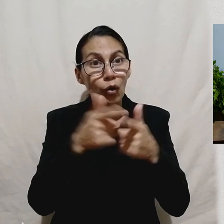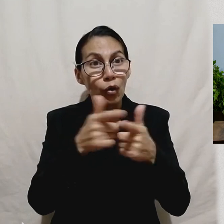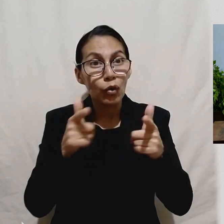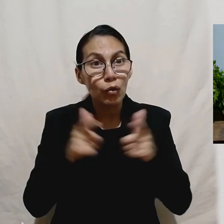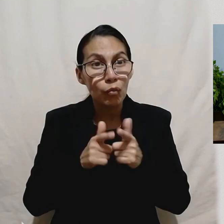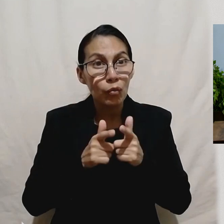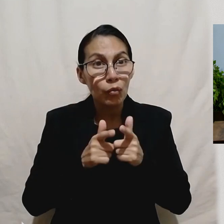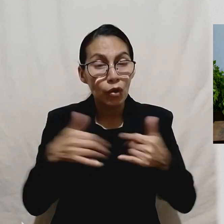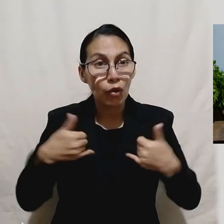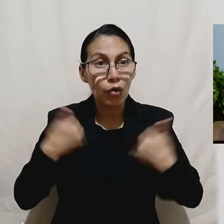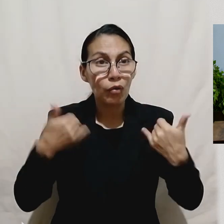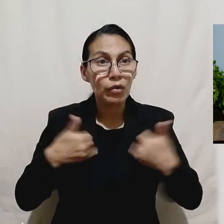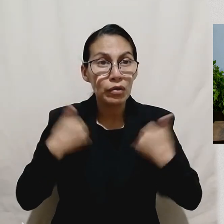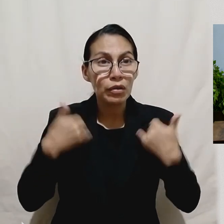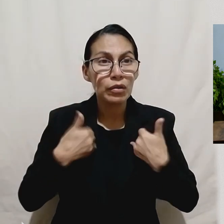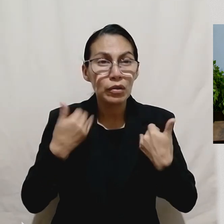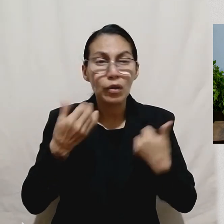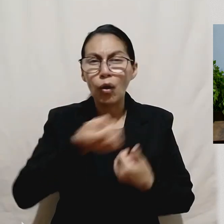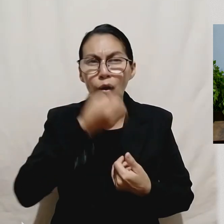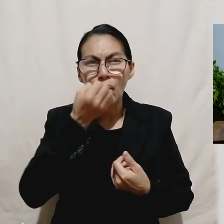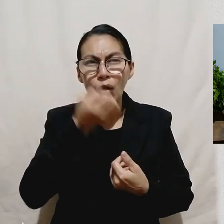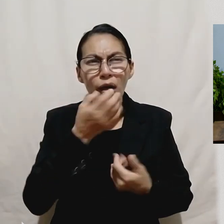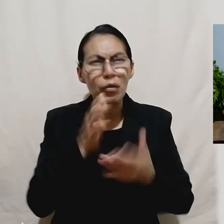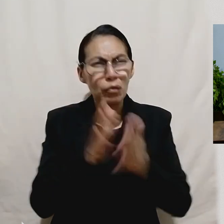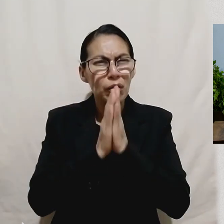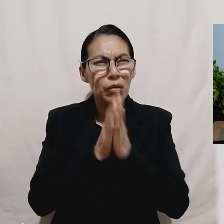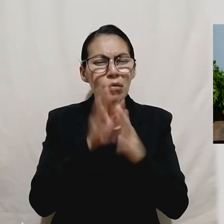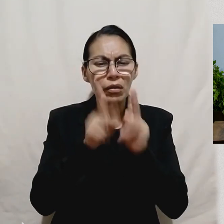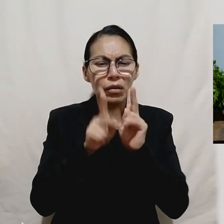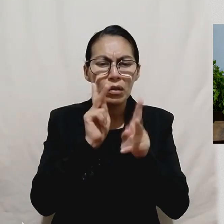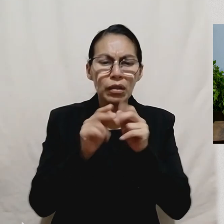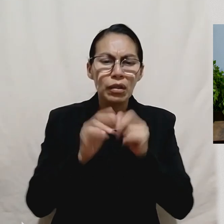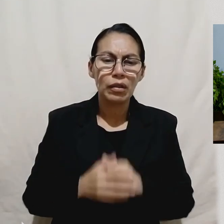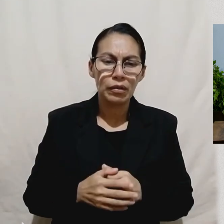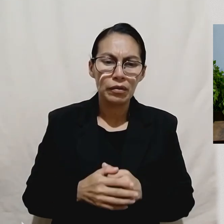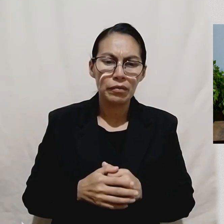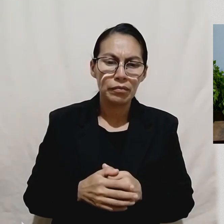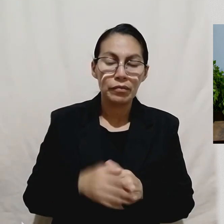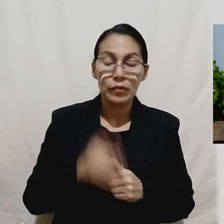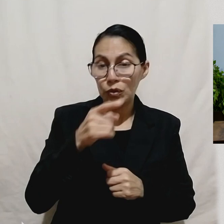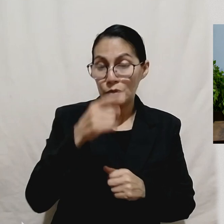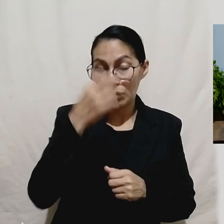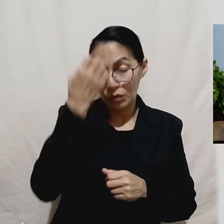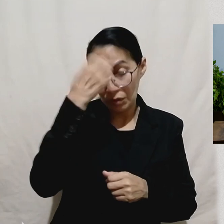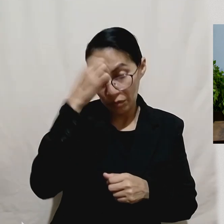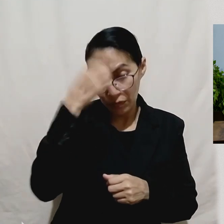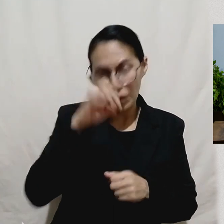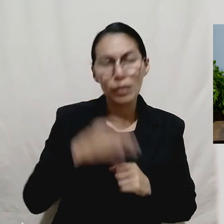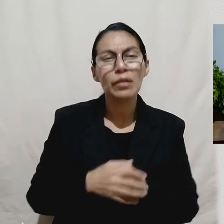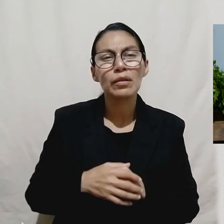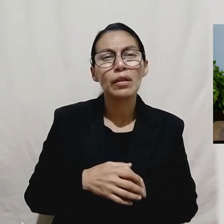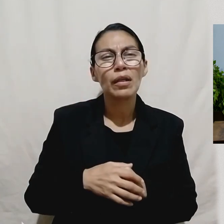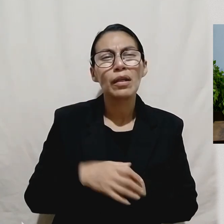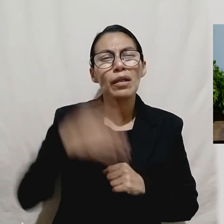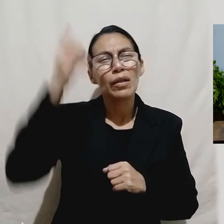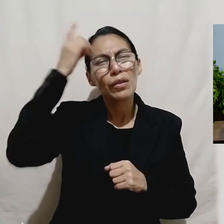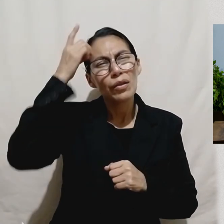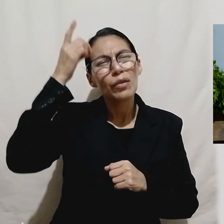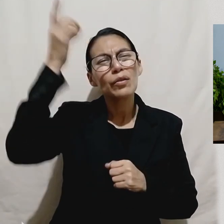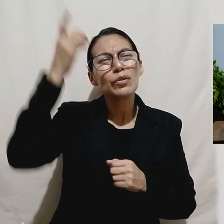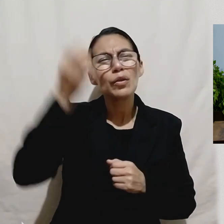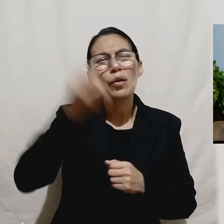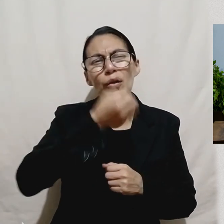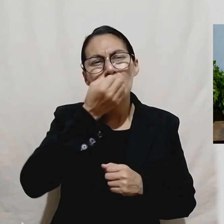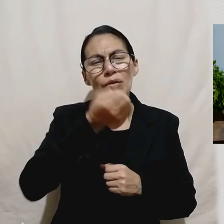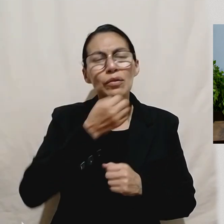perteneces a un grupo de jóvenes donde se reúnen para orar cuéntanos algo de tus experiencias de